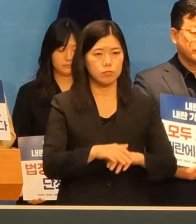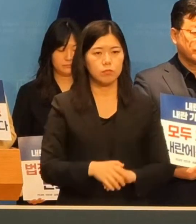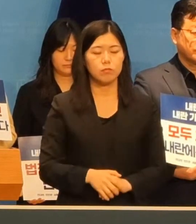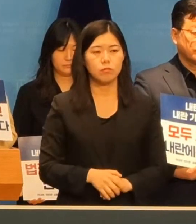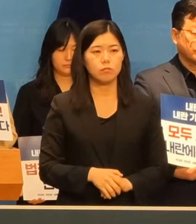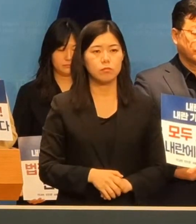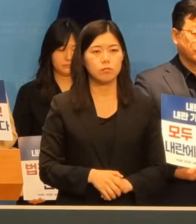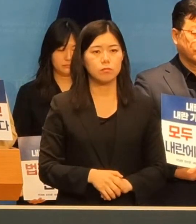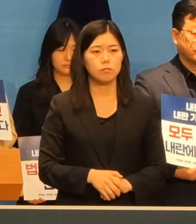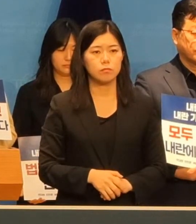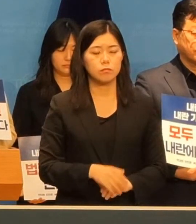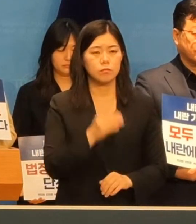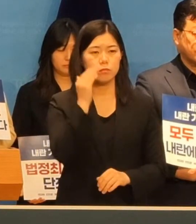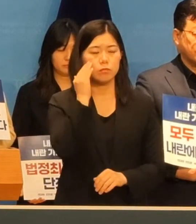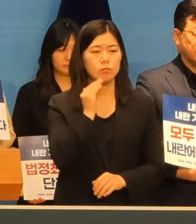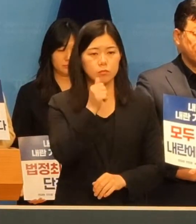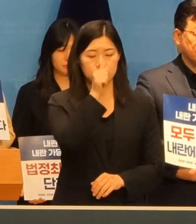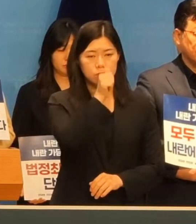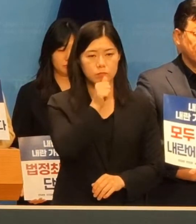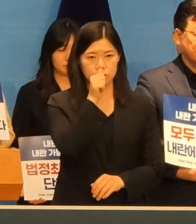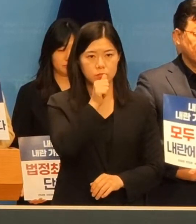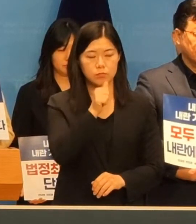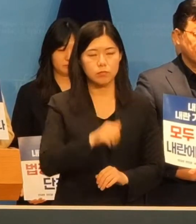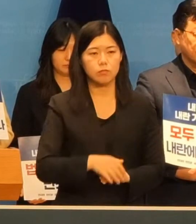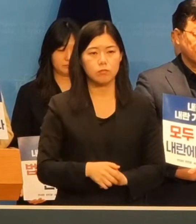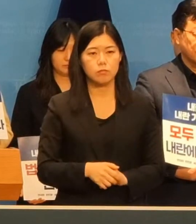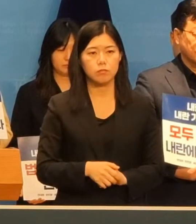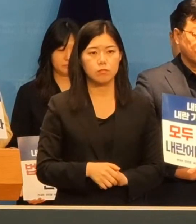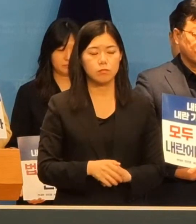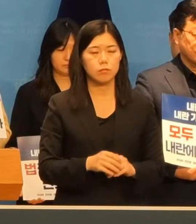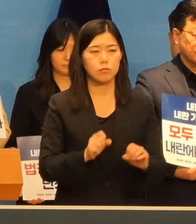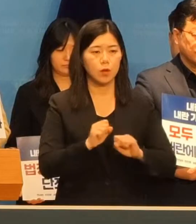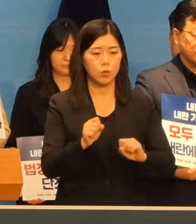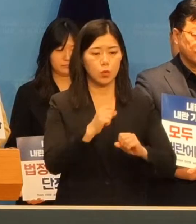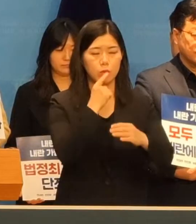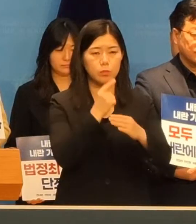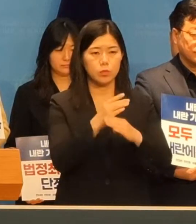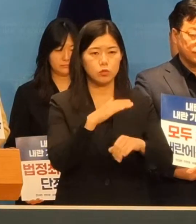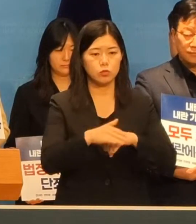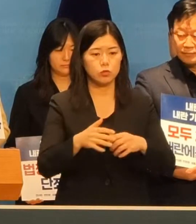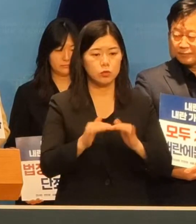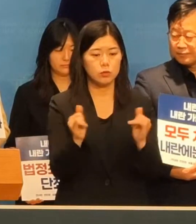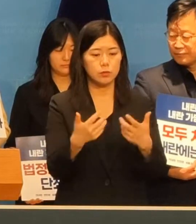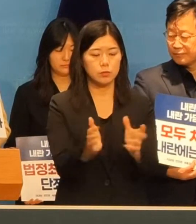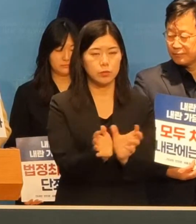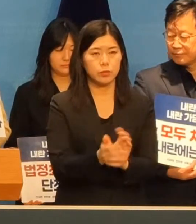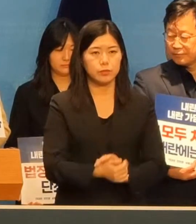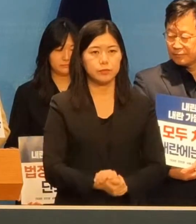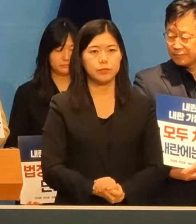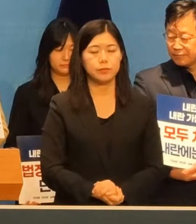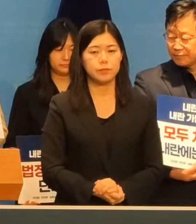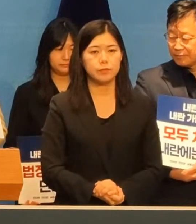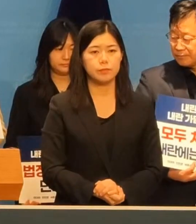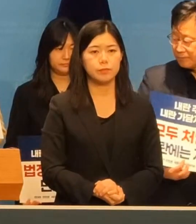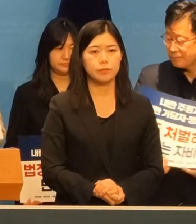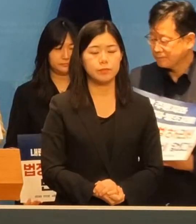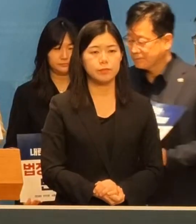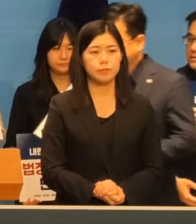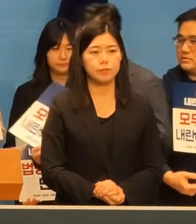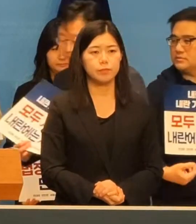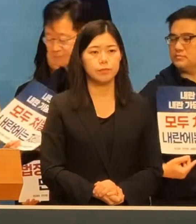파란고양이 깨시민의 파란 꿈을 쫓는 행동하는 민주시민 모임 이상입니다.